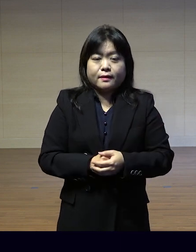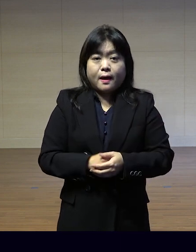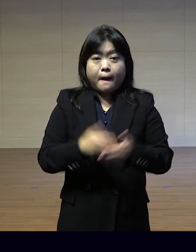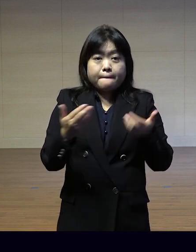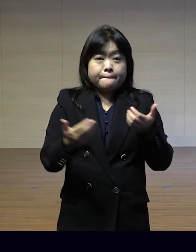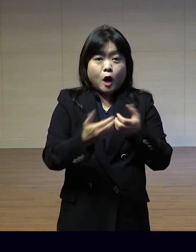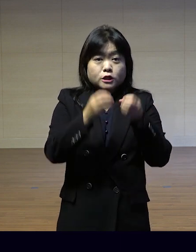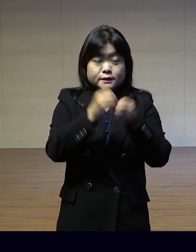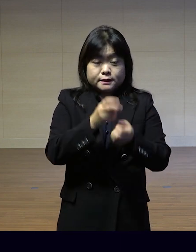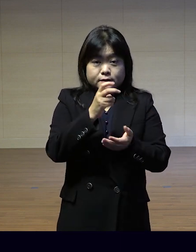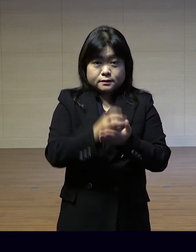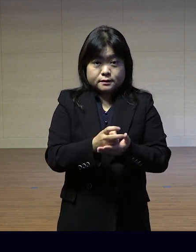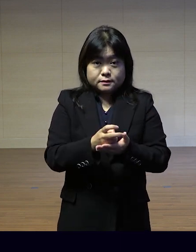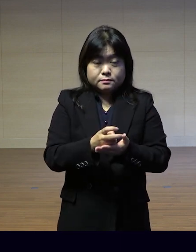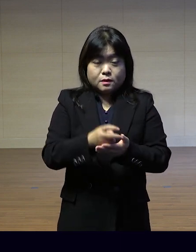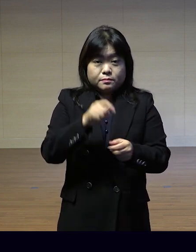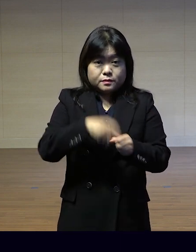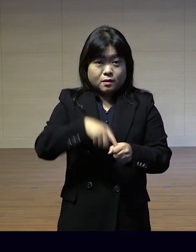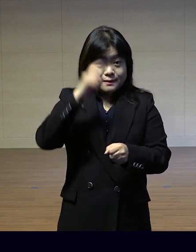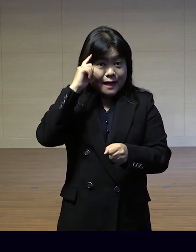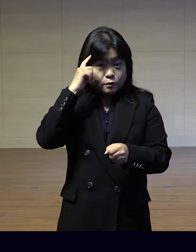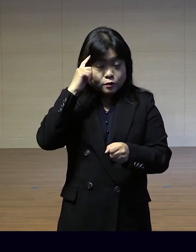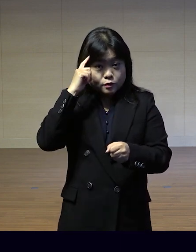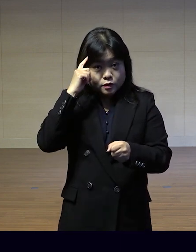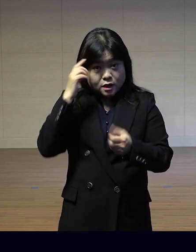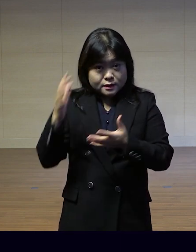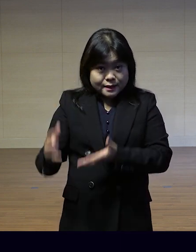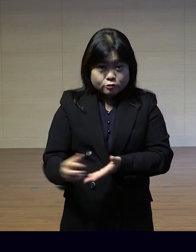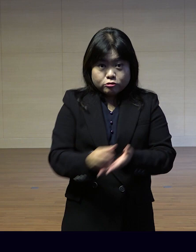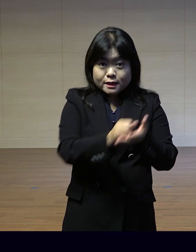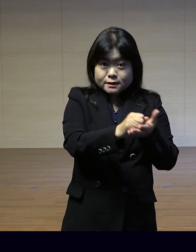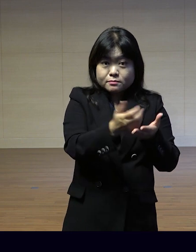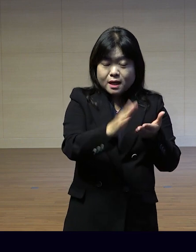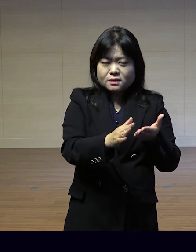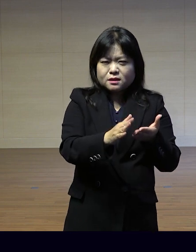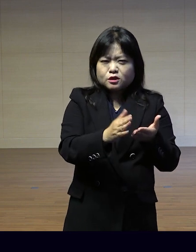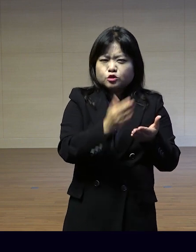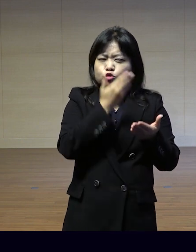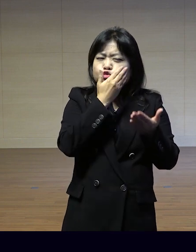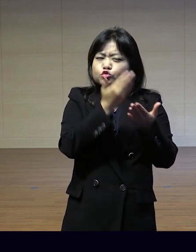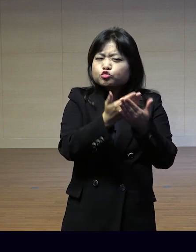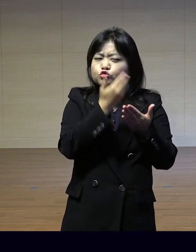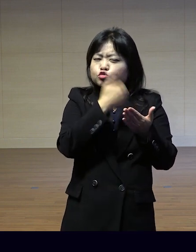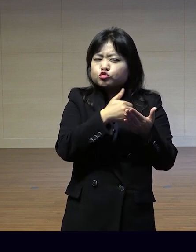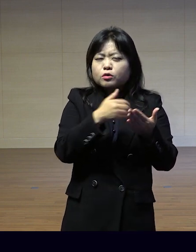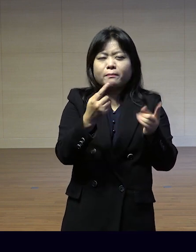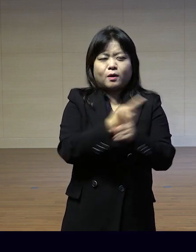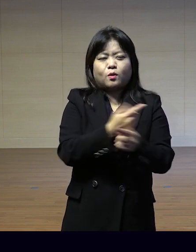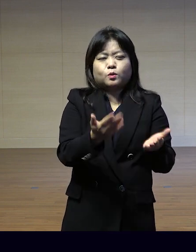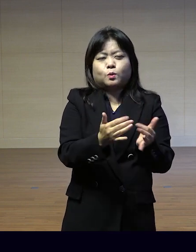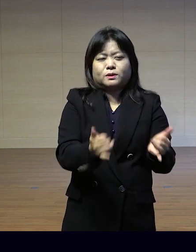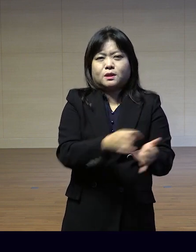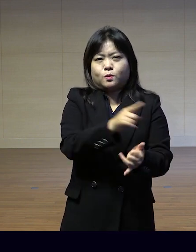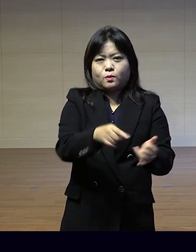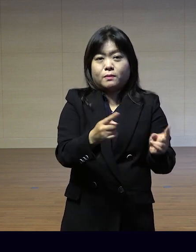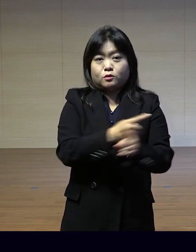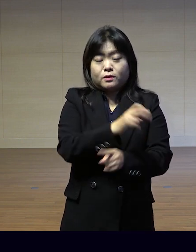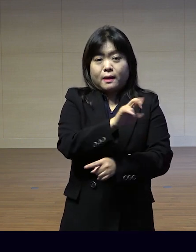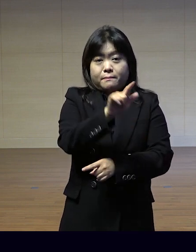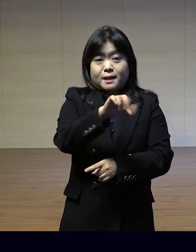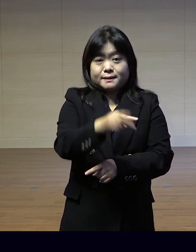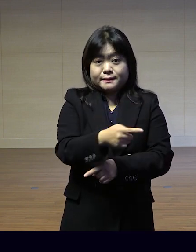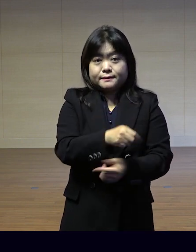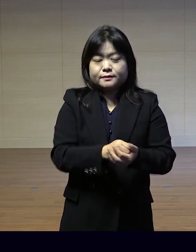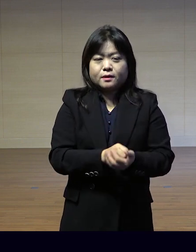변정적 사유를 동일하게 취하면서 그 주체를 이제 바꾼 겁니다. 일종의 그런 부분에서는.